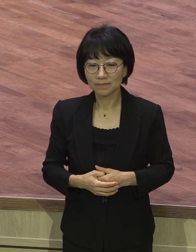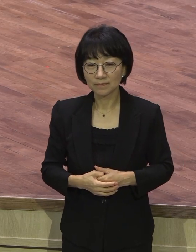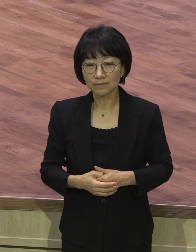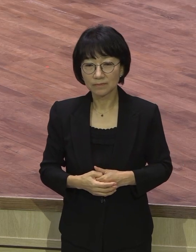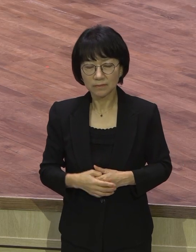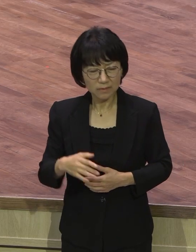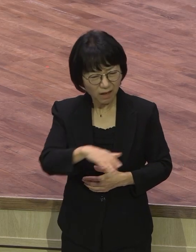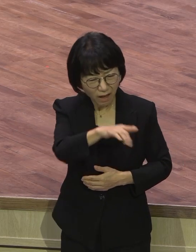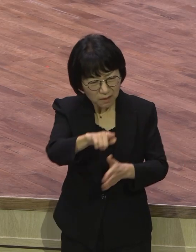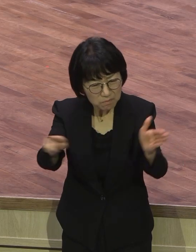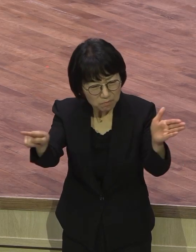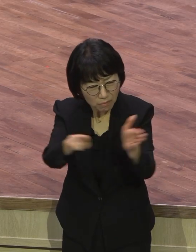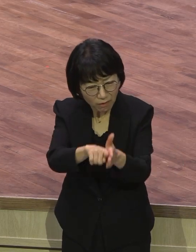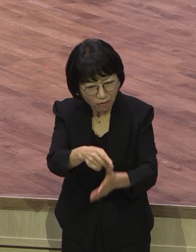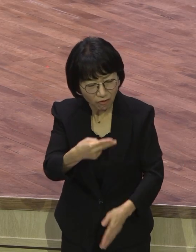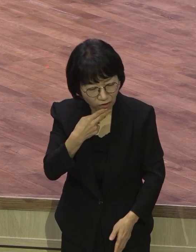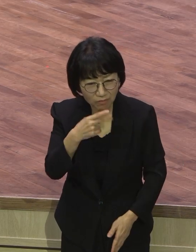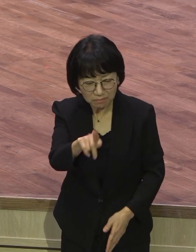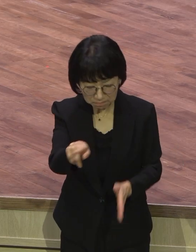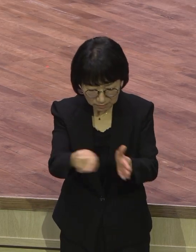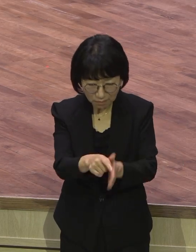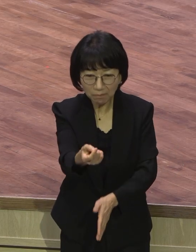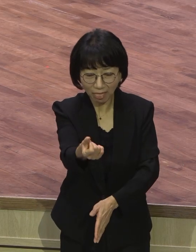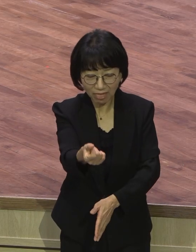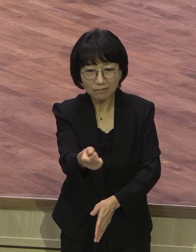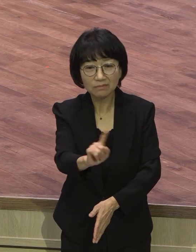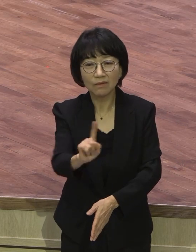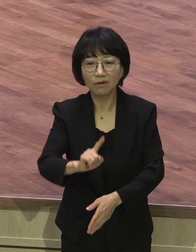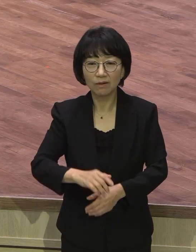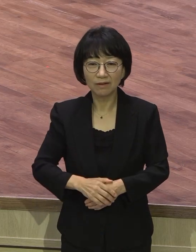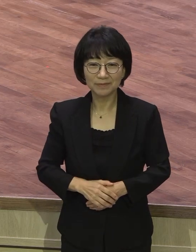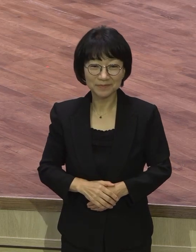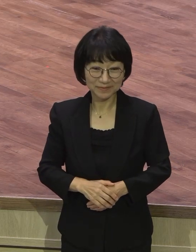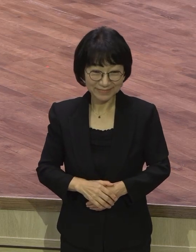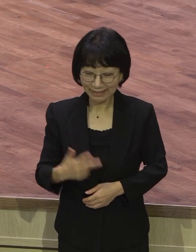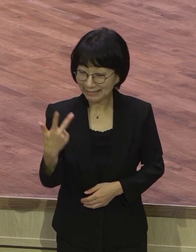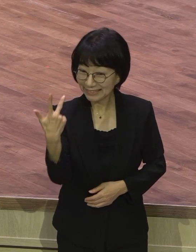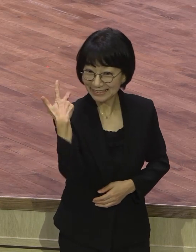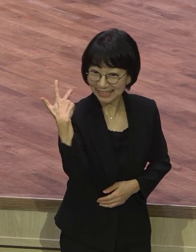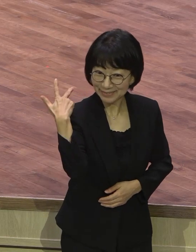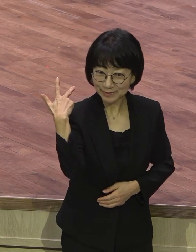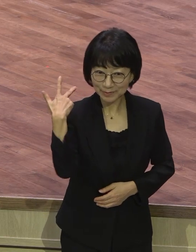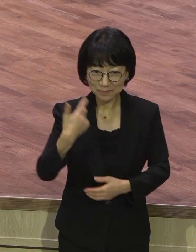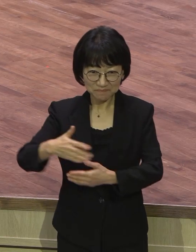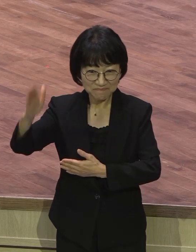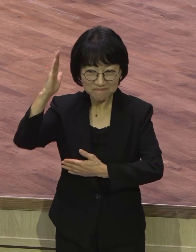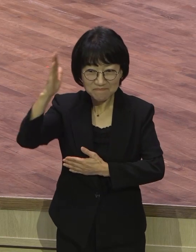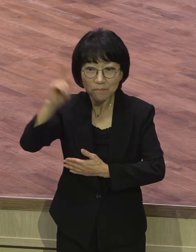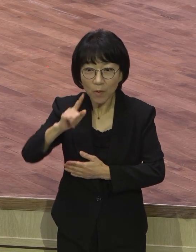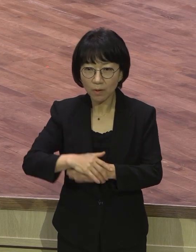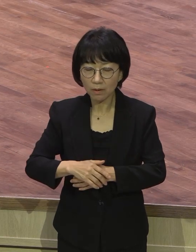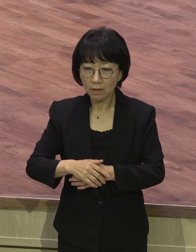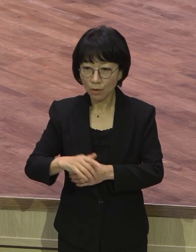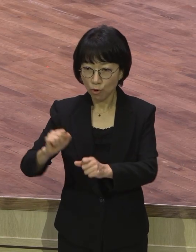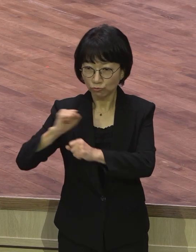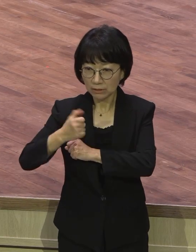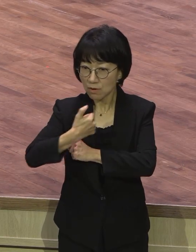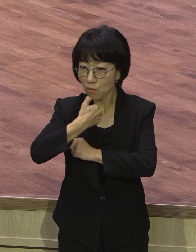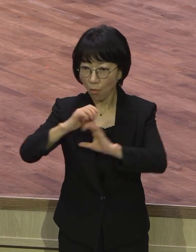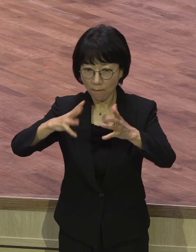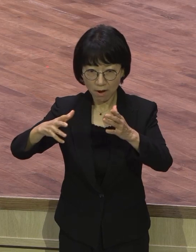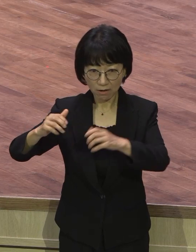어찌하여 믿음이 없느냐 똑같은 말이에요. 지난주에 백부장의 큰 믿음을 살펴보았는데 그